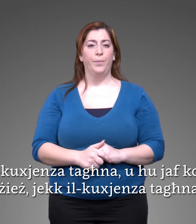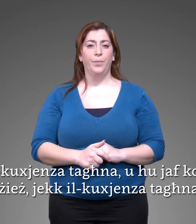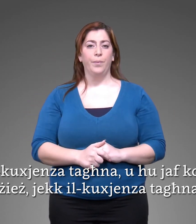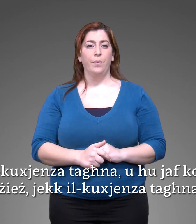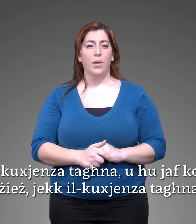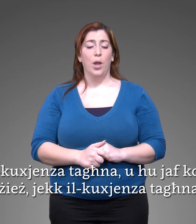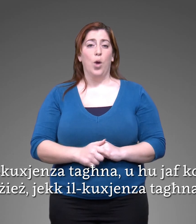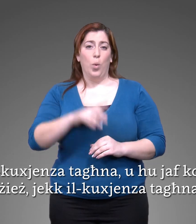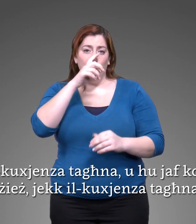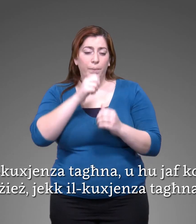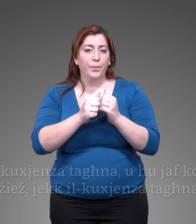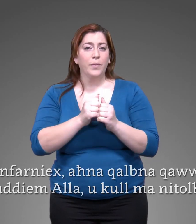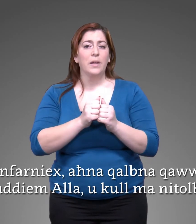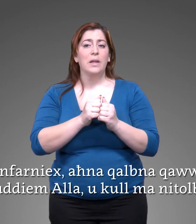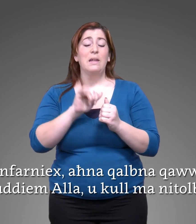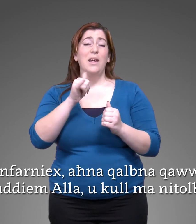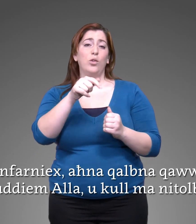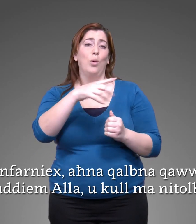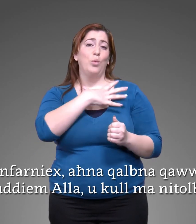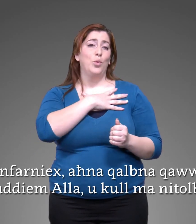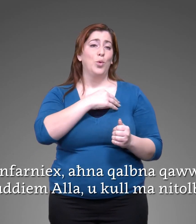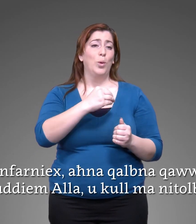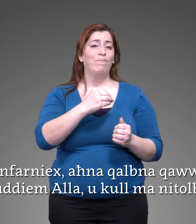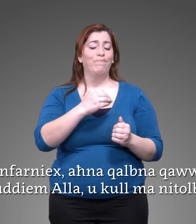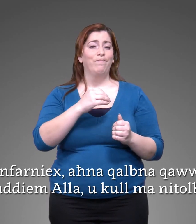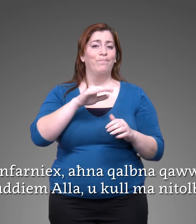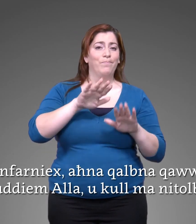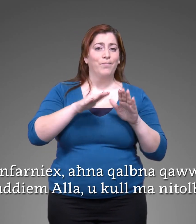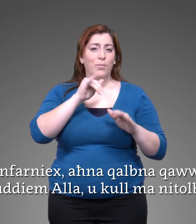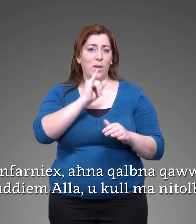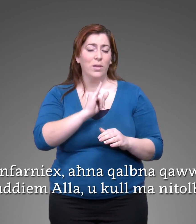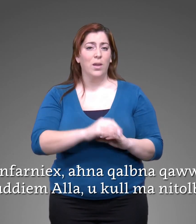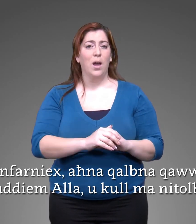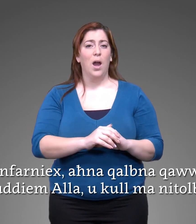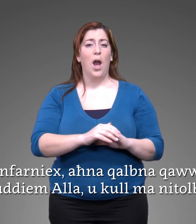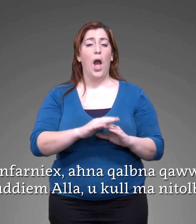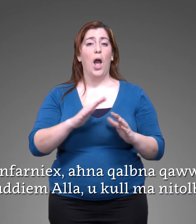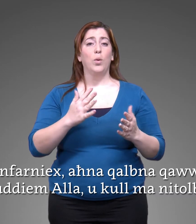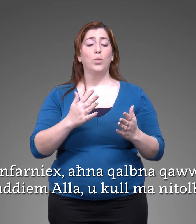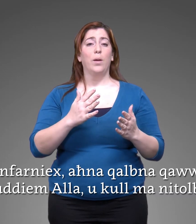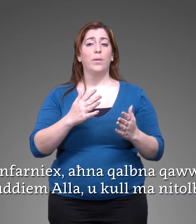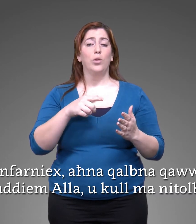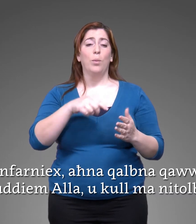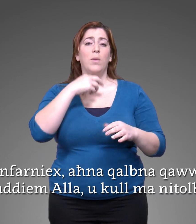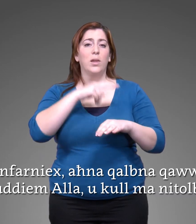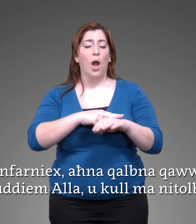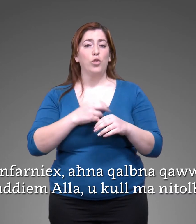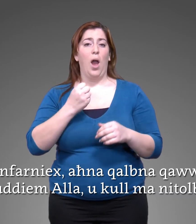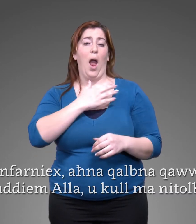Jieħk l-kuxċċa t-għana maċċħan faċniċ Aħna għalb naħwija u d-demalla U kull mani tolbu